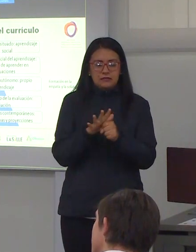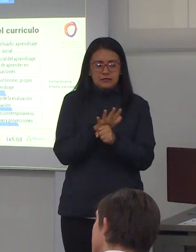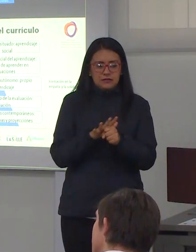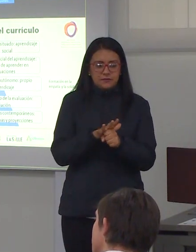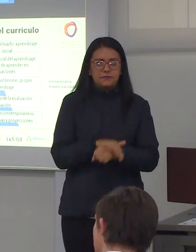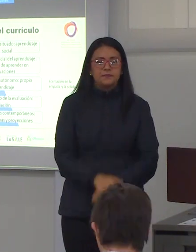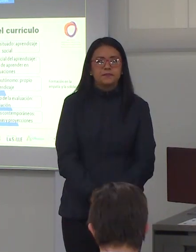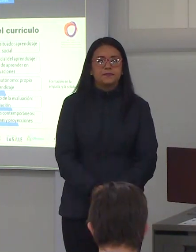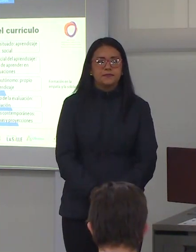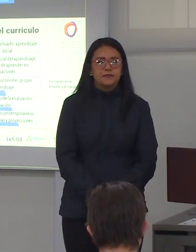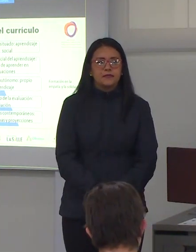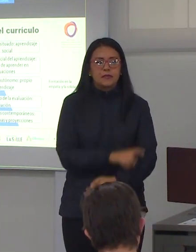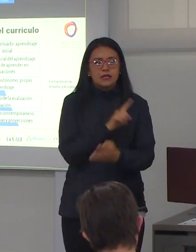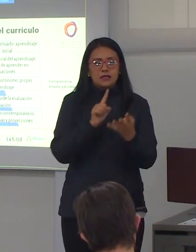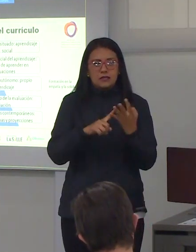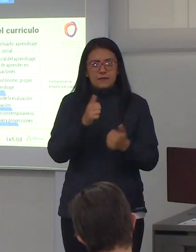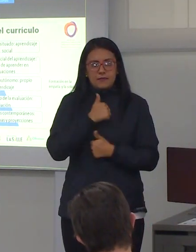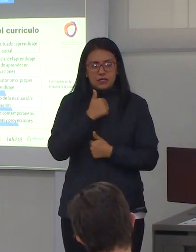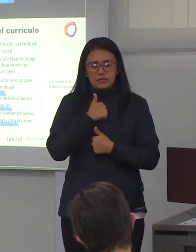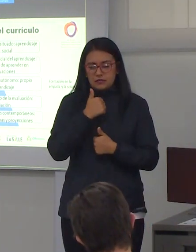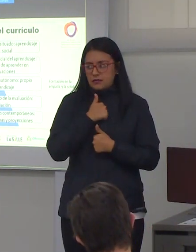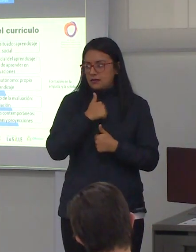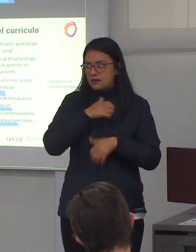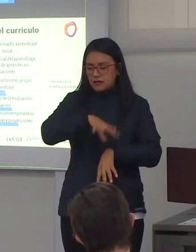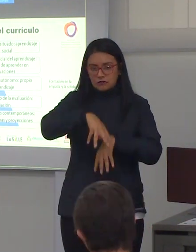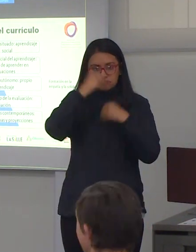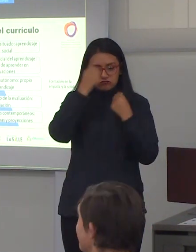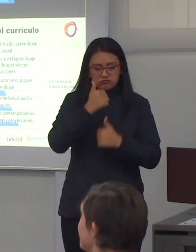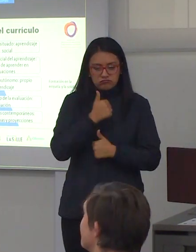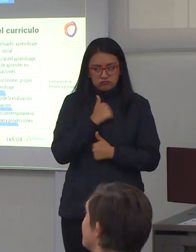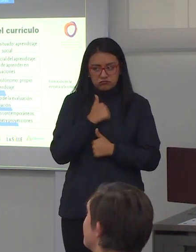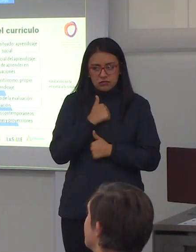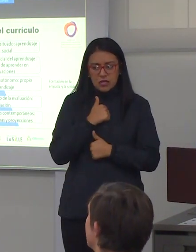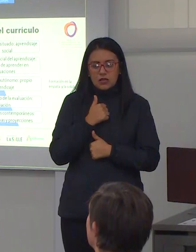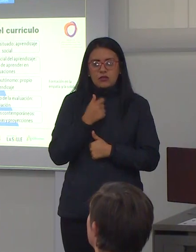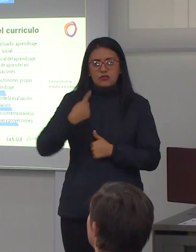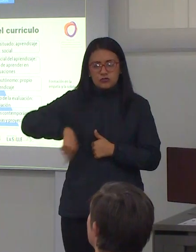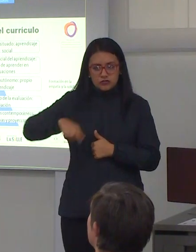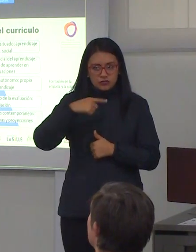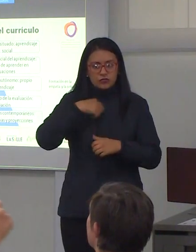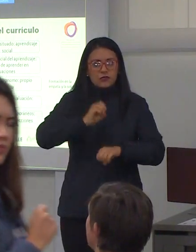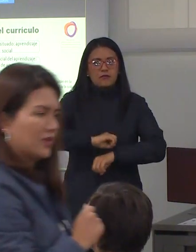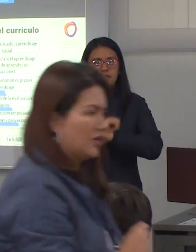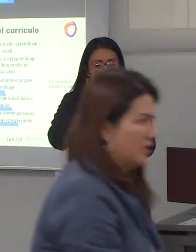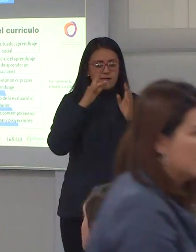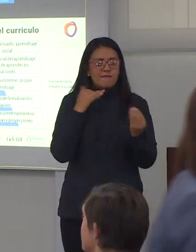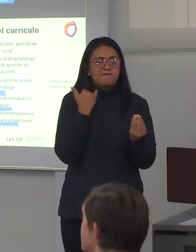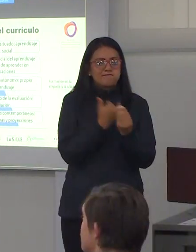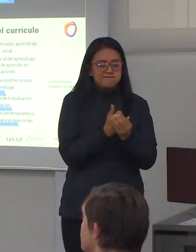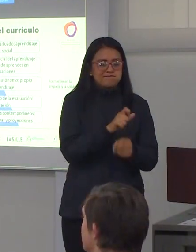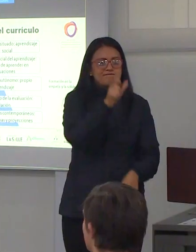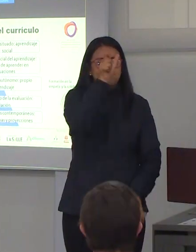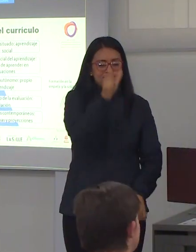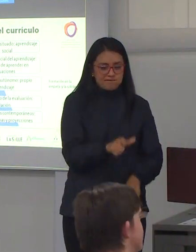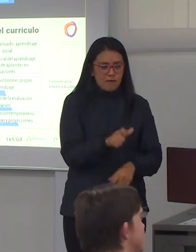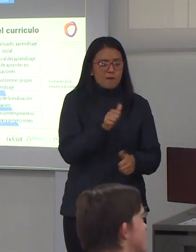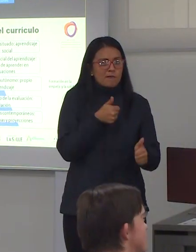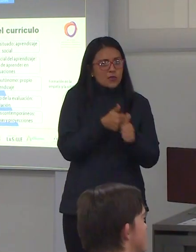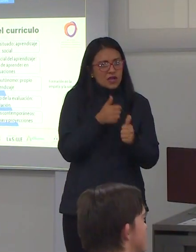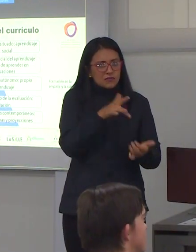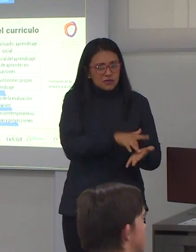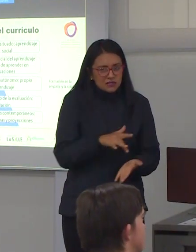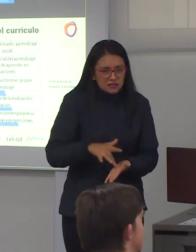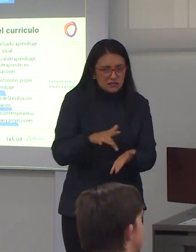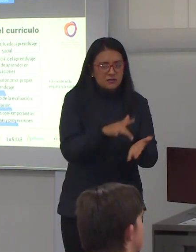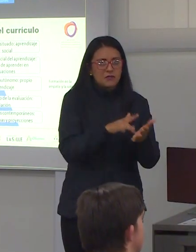el aprendizaje autónomo porque esto es lo que nos va a llevar a nosotros que realmente sea un sujeto que pueda participar que